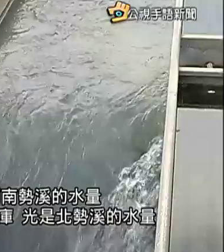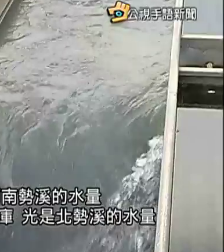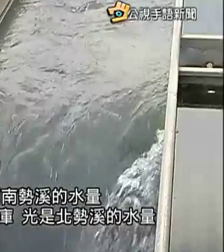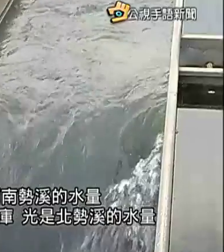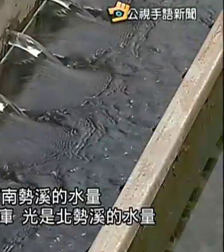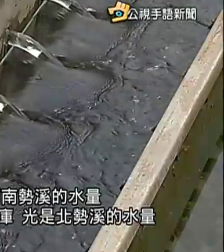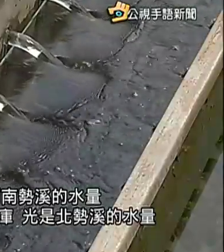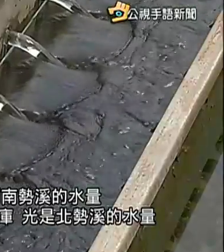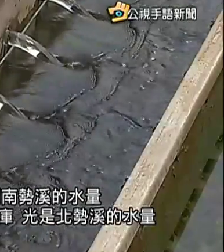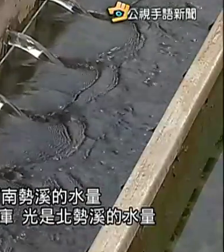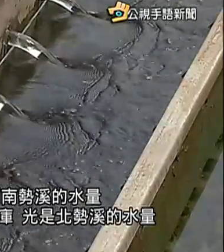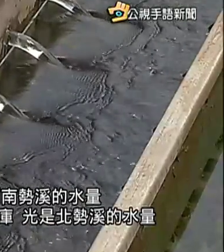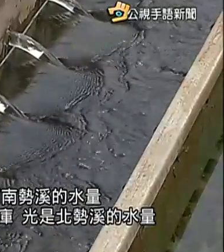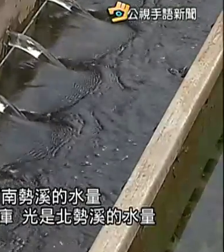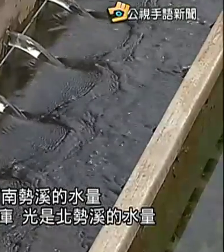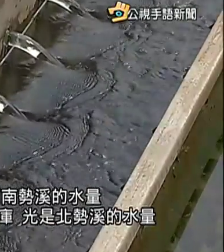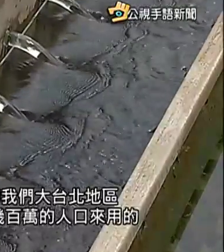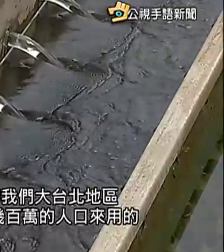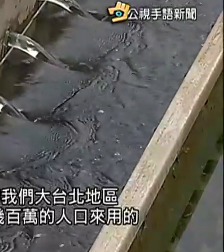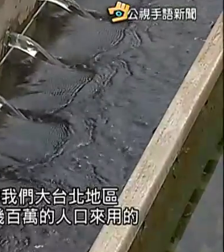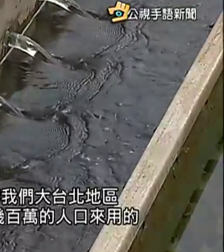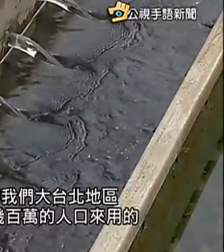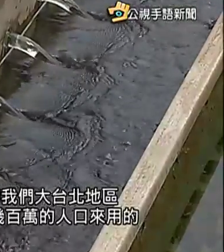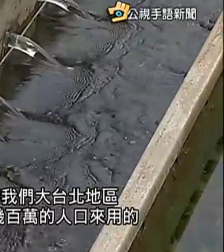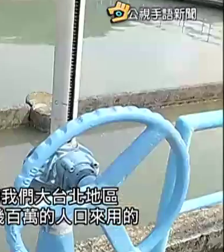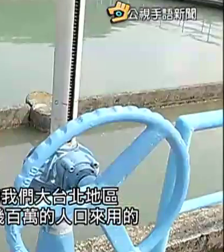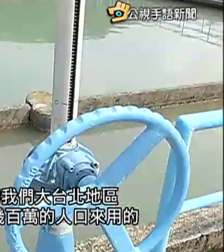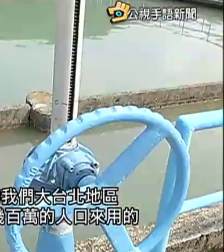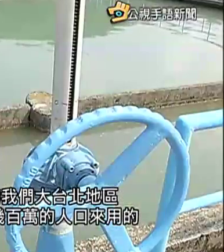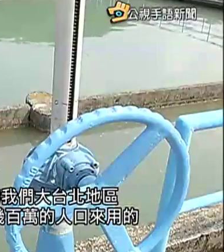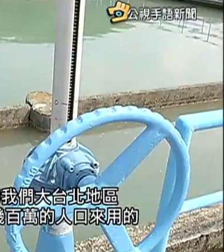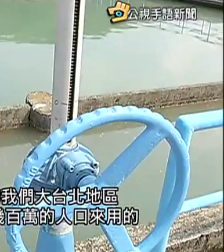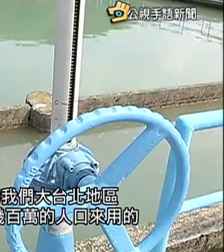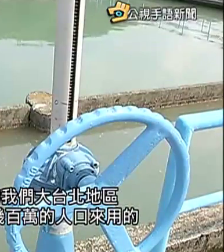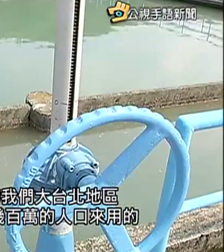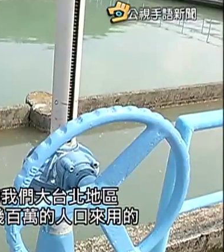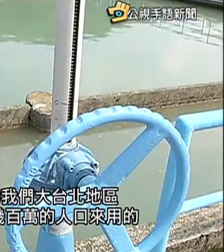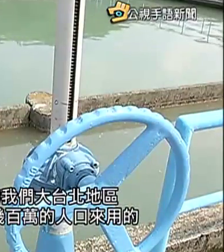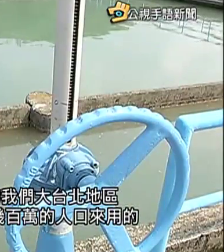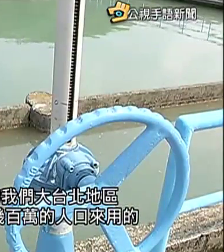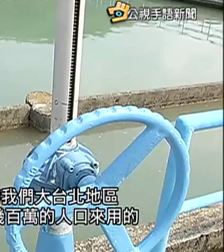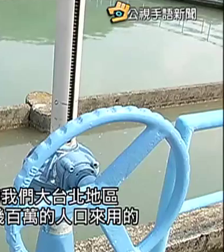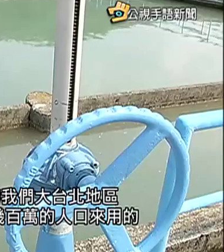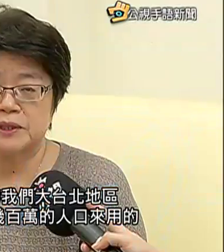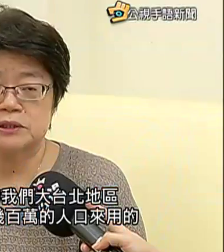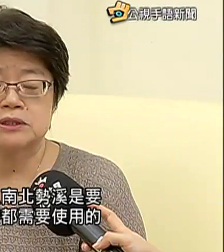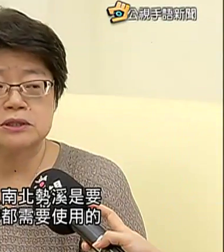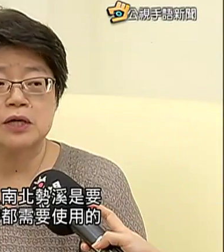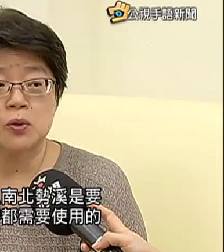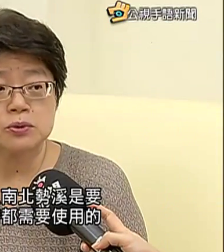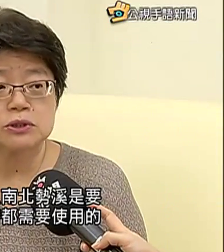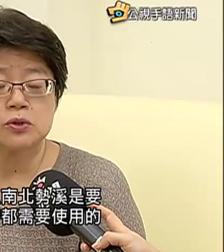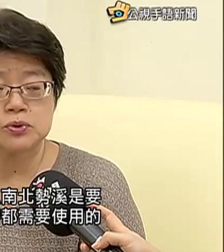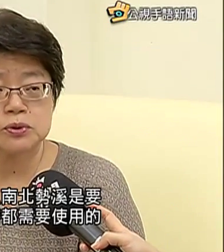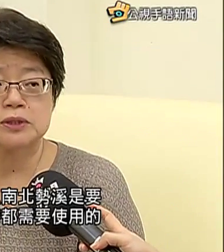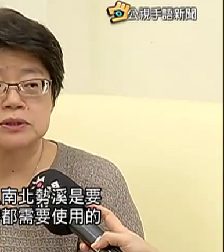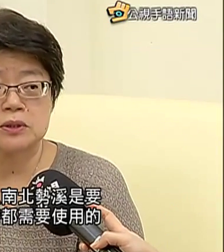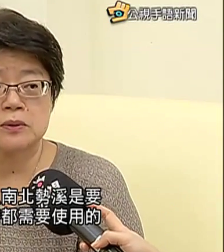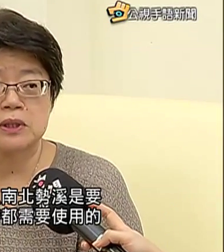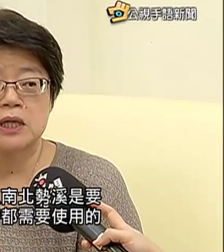水库光是北势溪的水量是不够我们大台北地区那么多几百万的人口来用的，所以南北势溪是要同时都需要使用的。